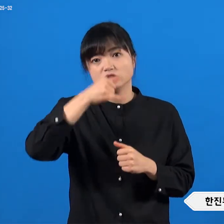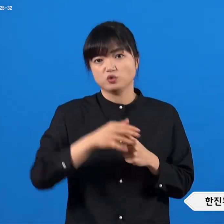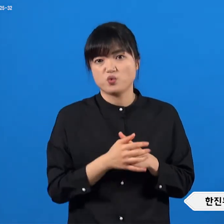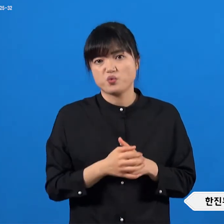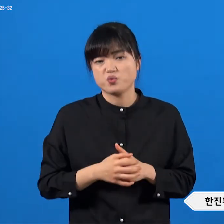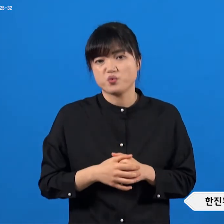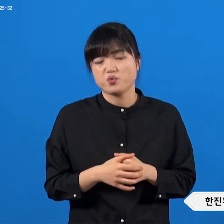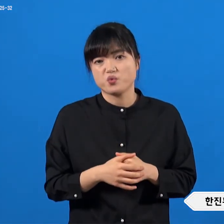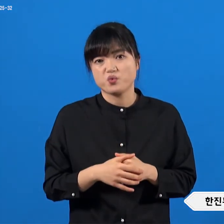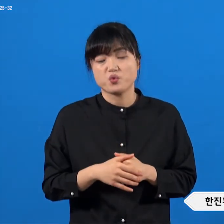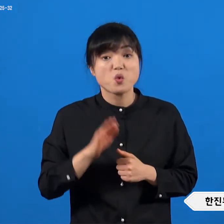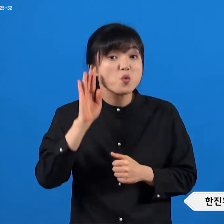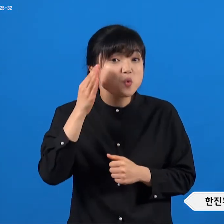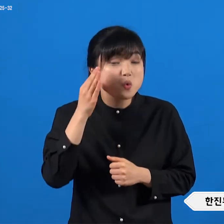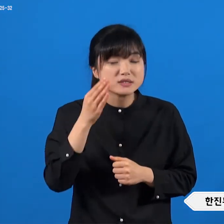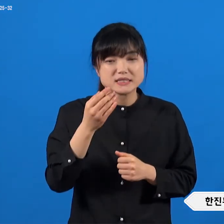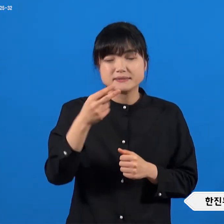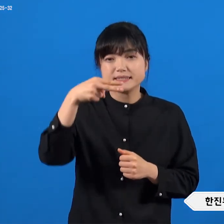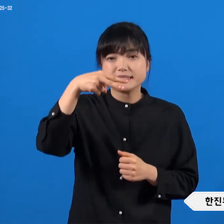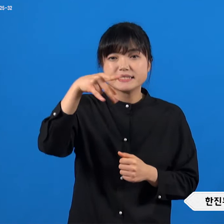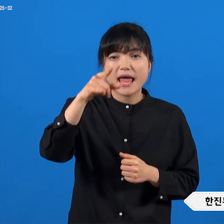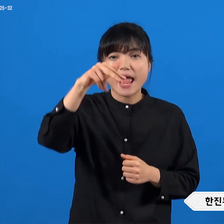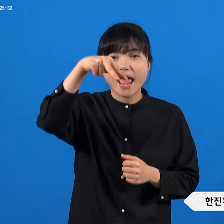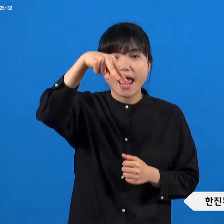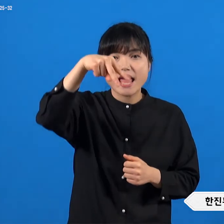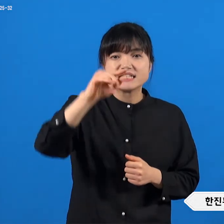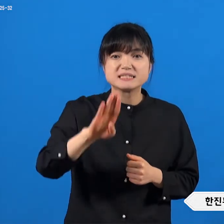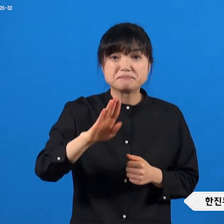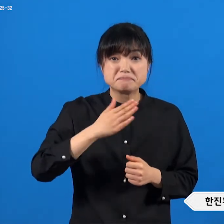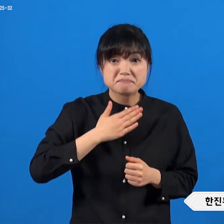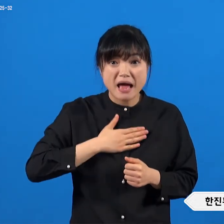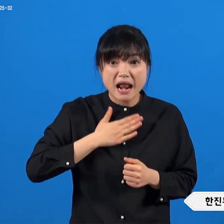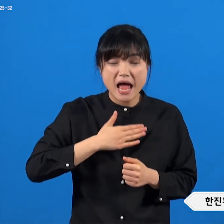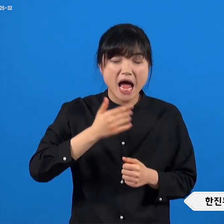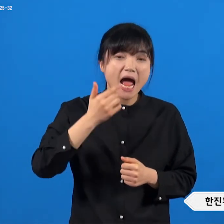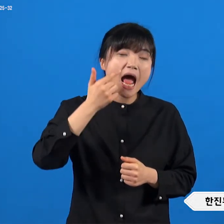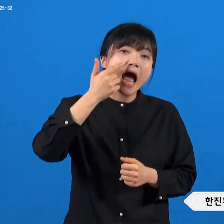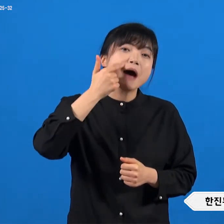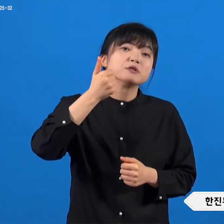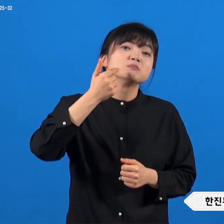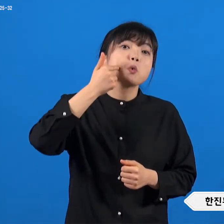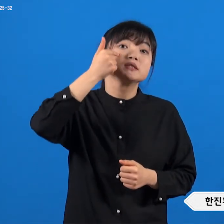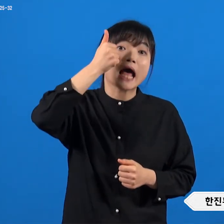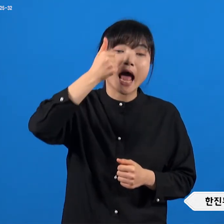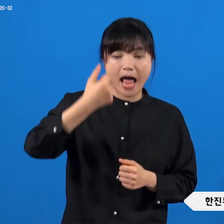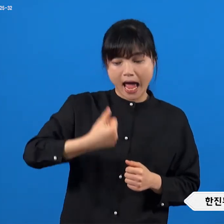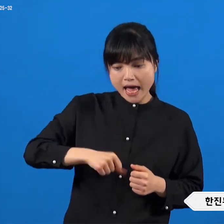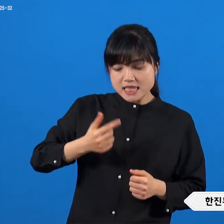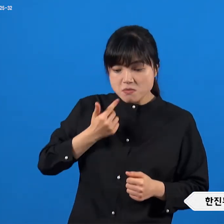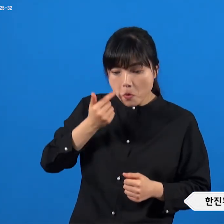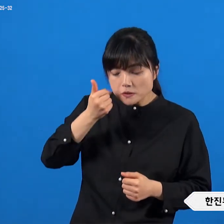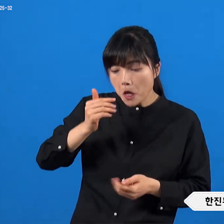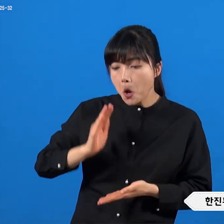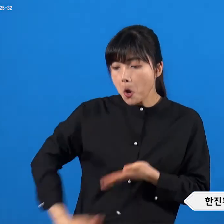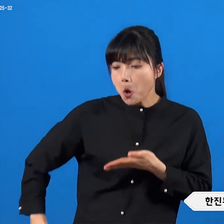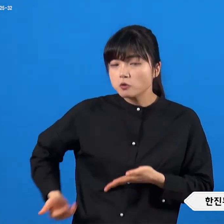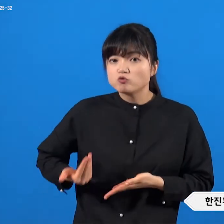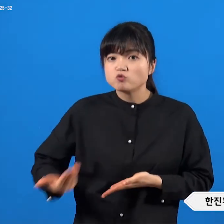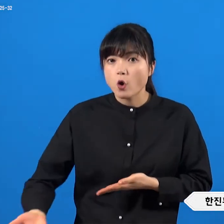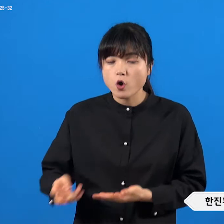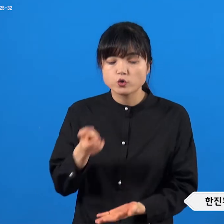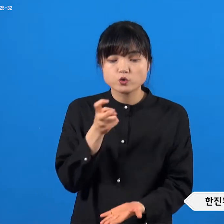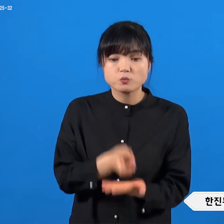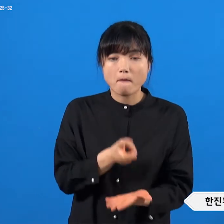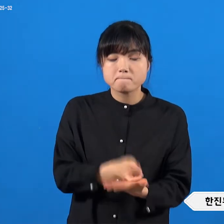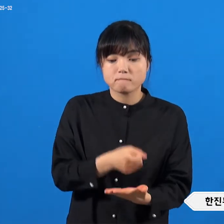있습니다. 요즘에 세습하는 교회들이 왜 그렇게 많은지 모르겠습니다. 교단에서 자꾸 법으로